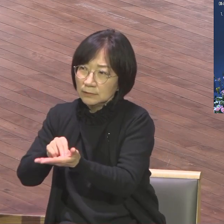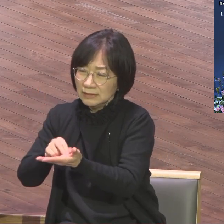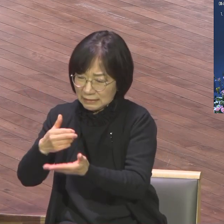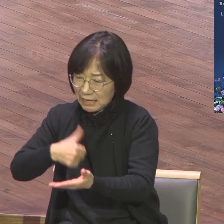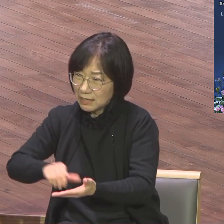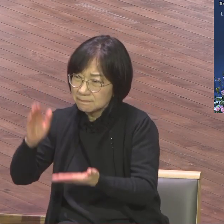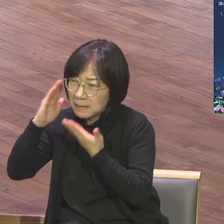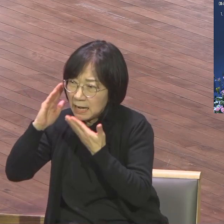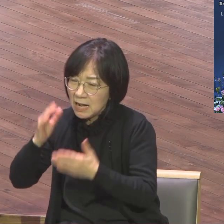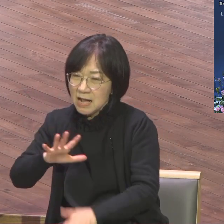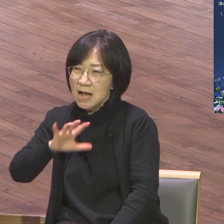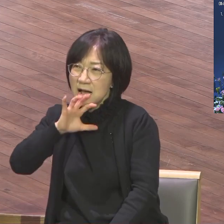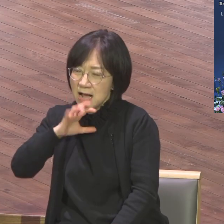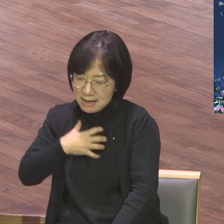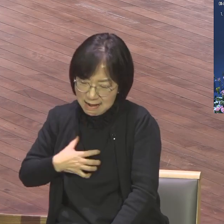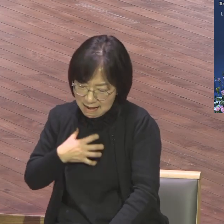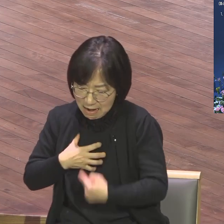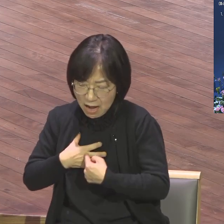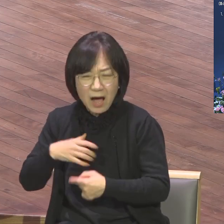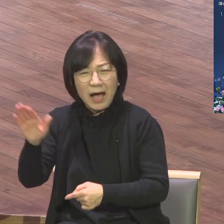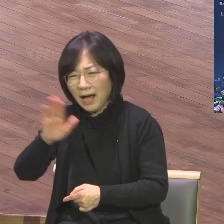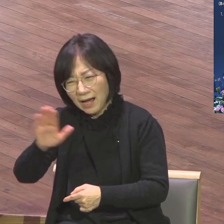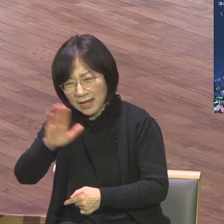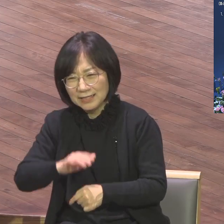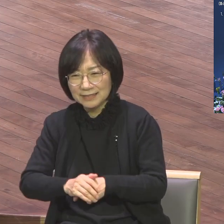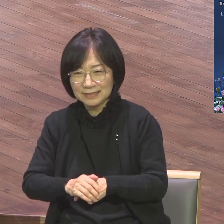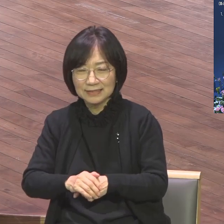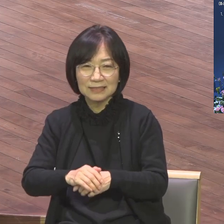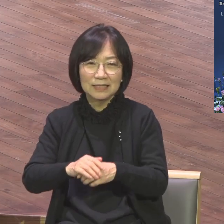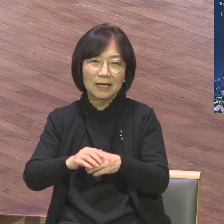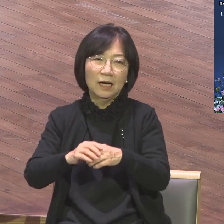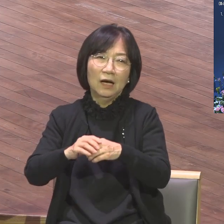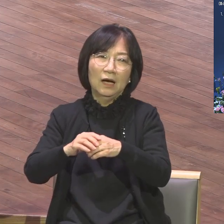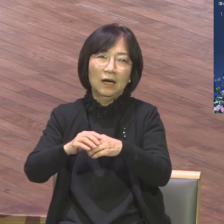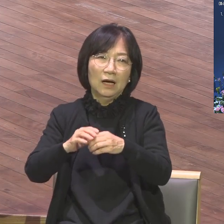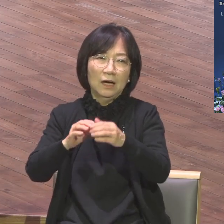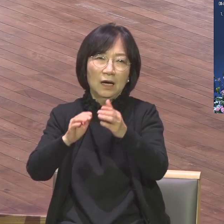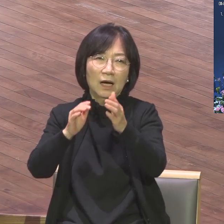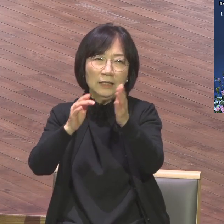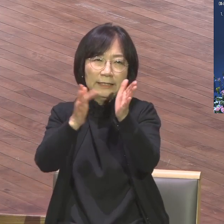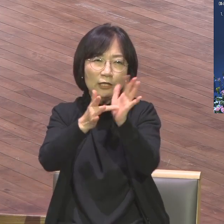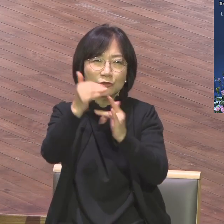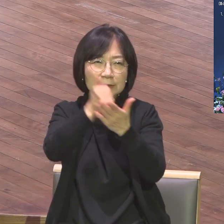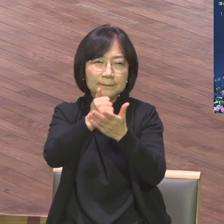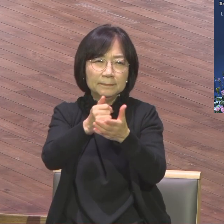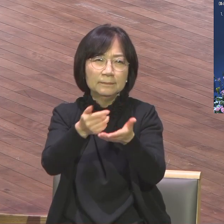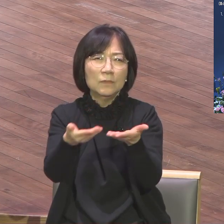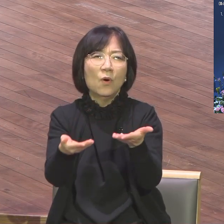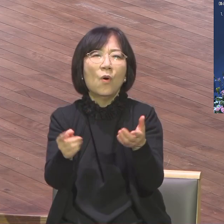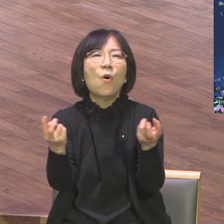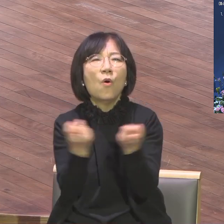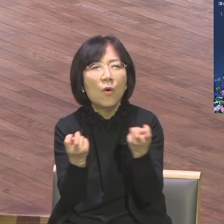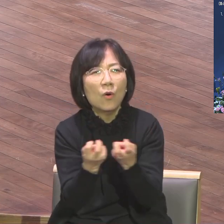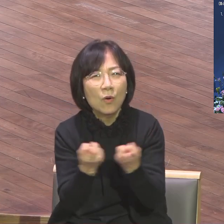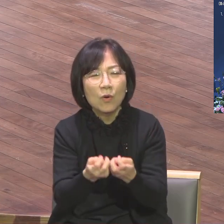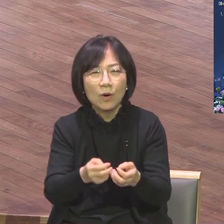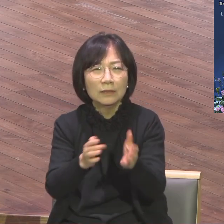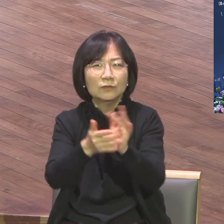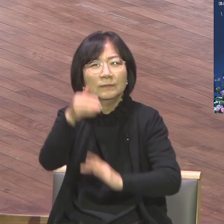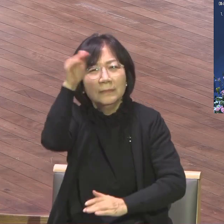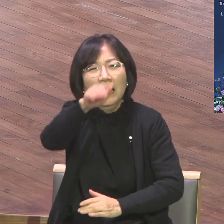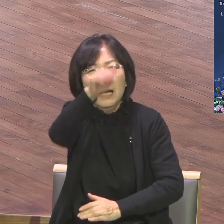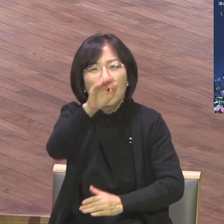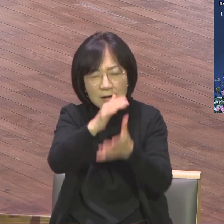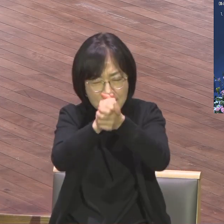것입니다. 예수님께 가지고 나갔다는 건 내하고는 전혀 안 맞는데 하라는 겁니다. 어쩌면 그렇게 내하고 안 맞는 거면